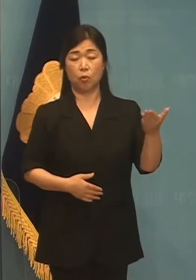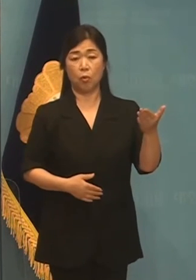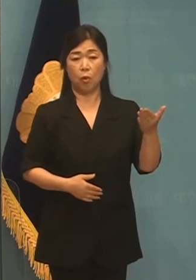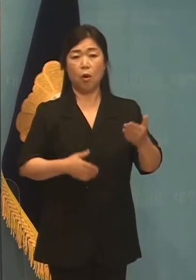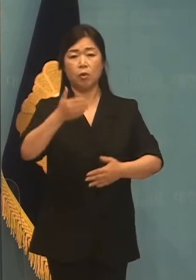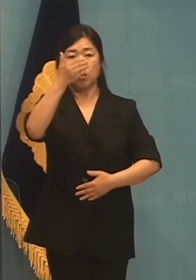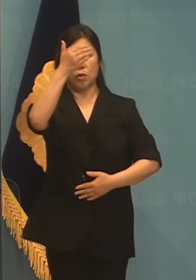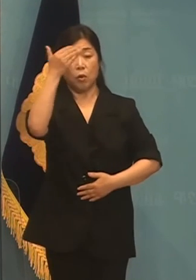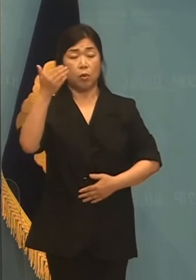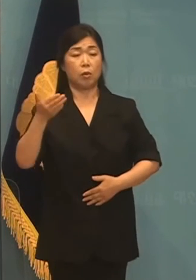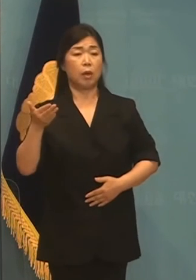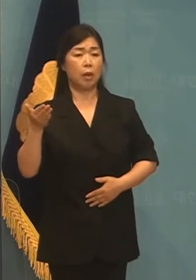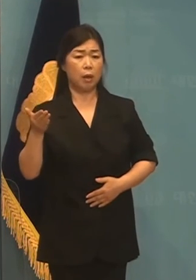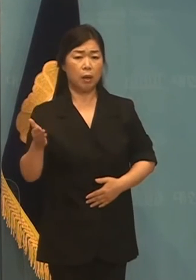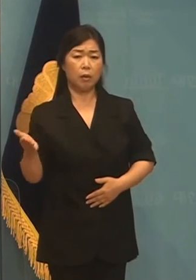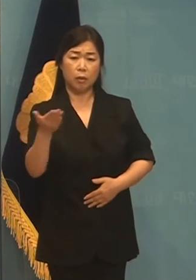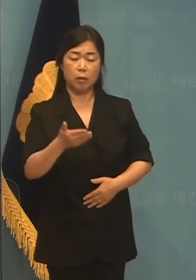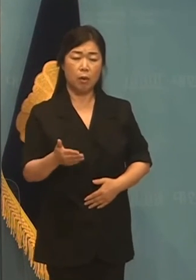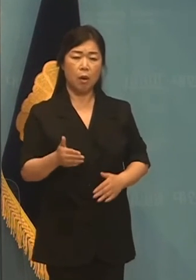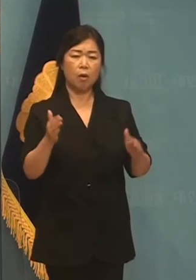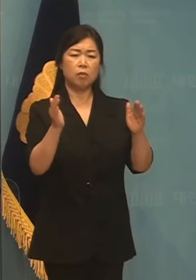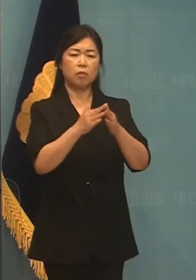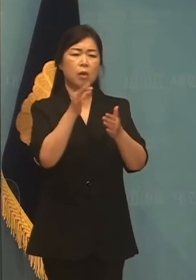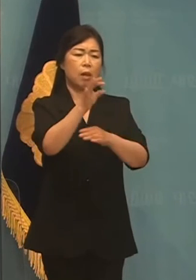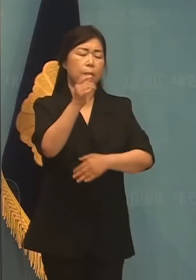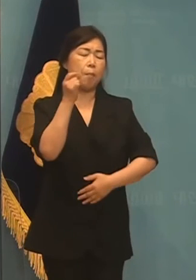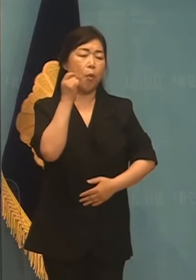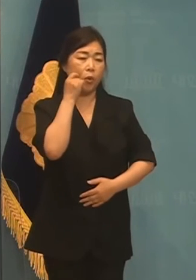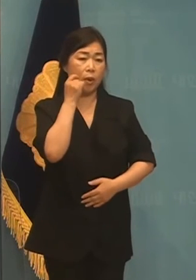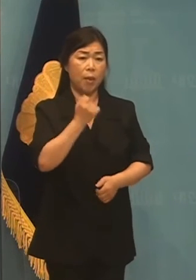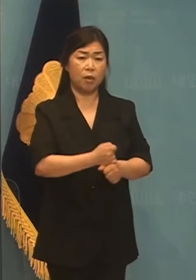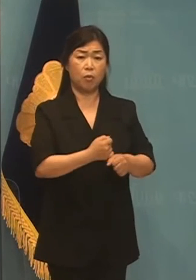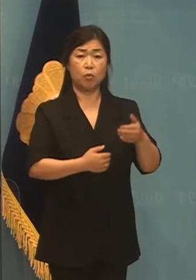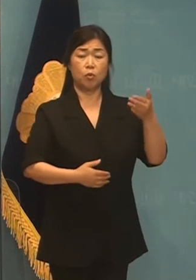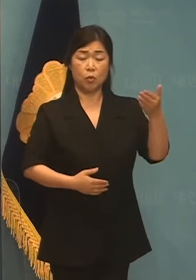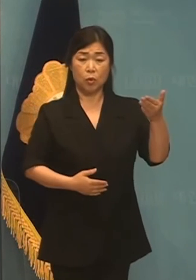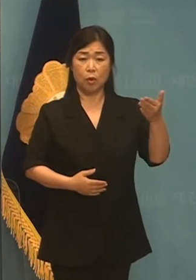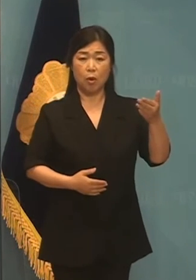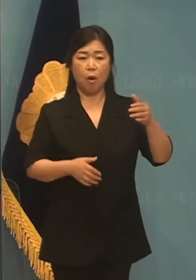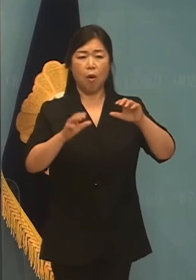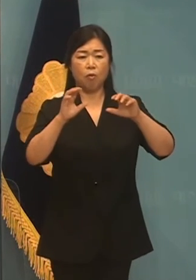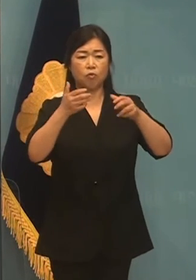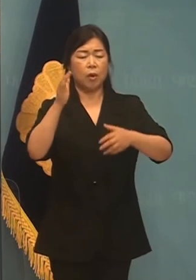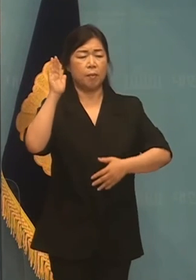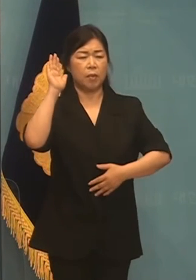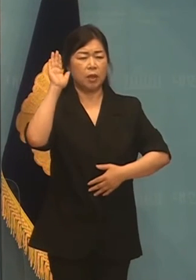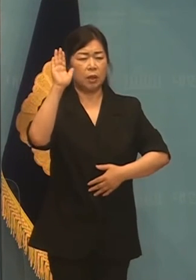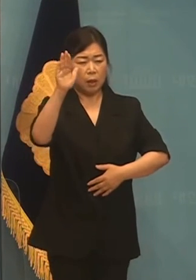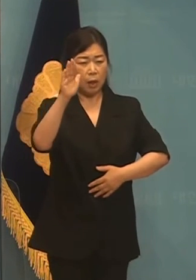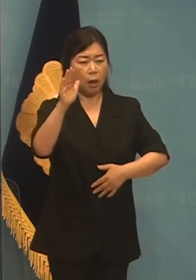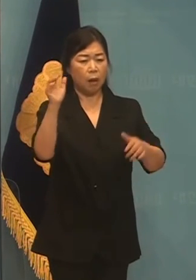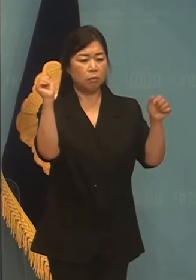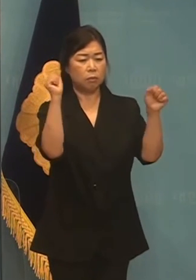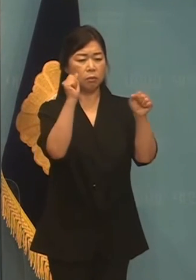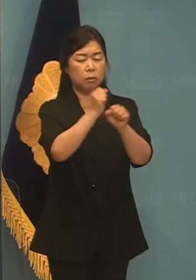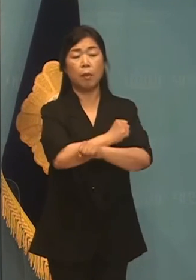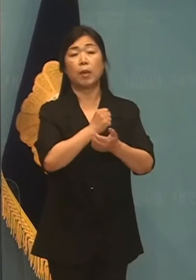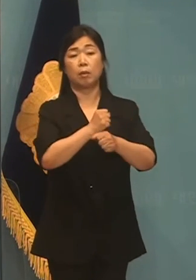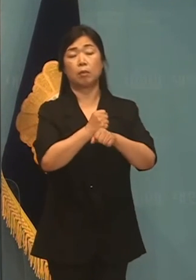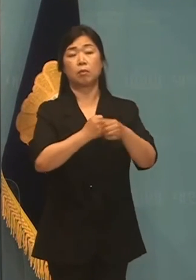청년들에게 주택 절벽을 만들어 국가 미래를 송두리째 흔들고 있습니다.